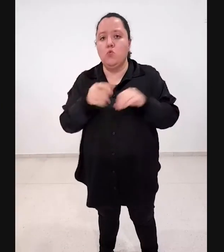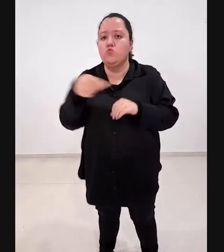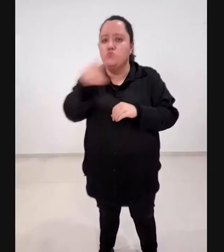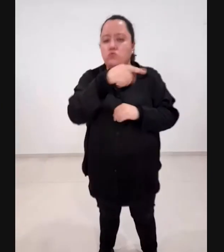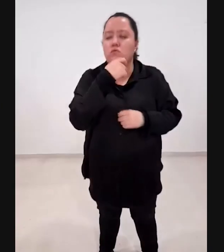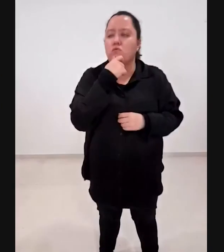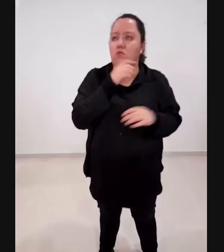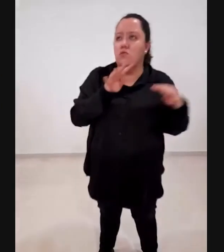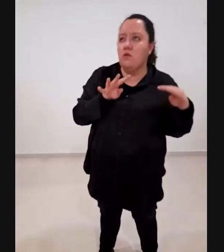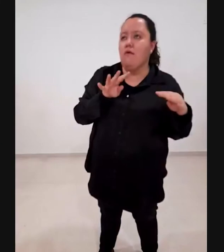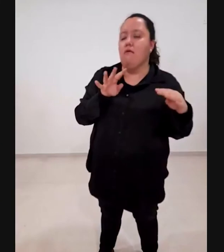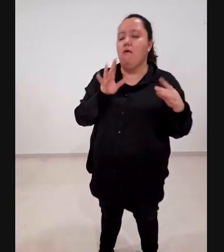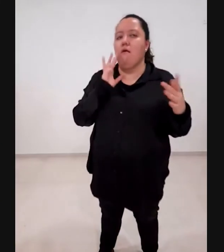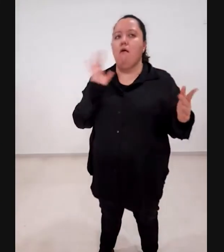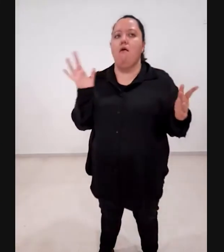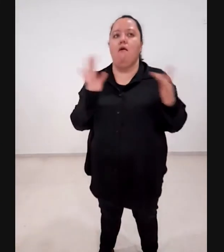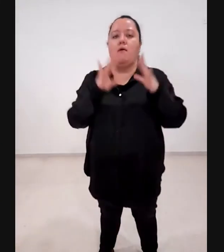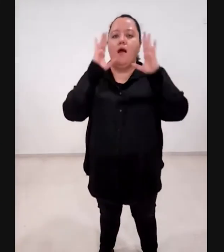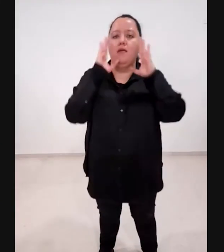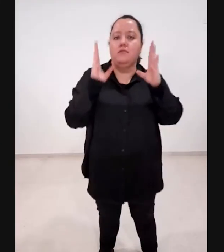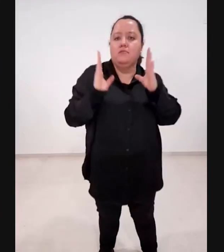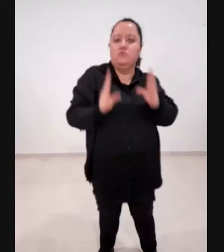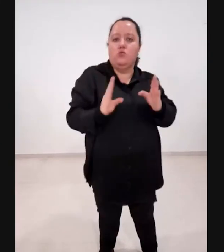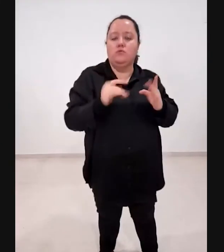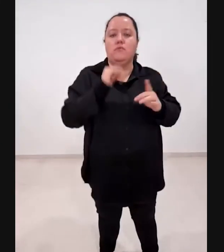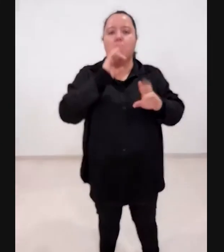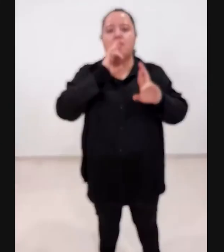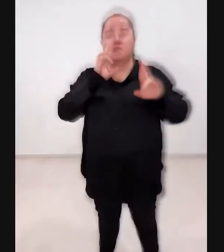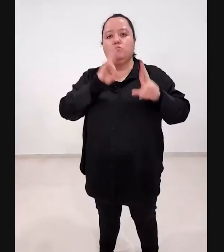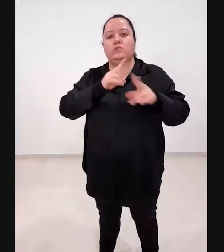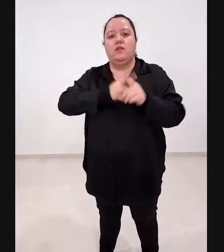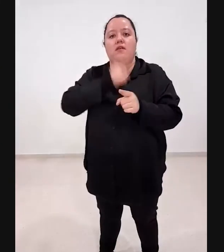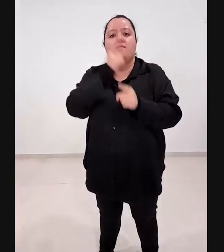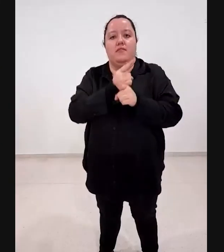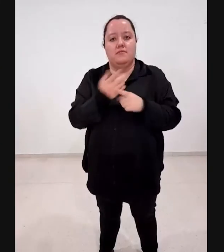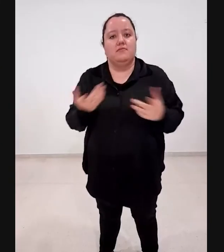y esa atención está expuesta